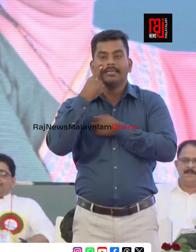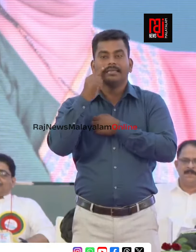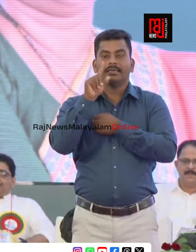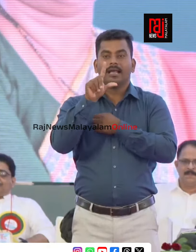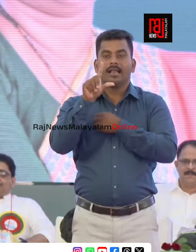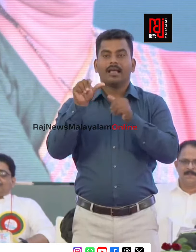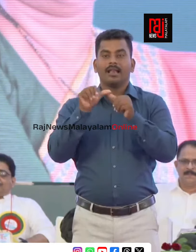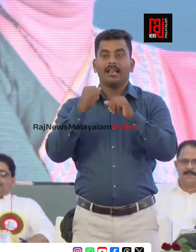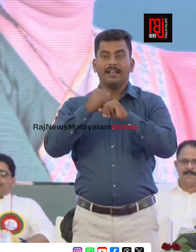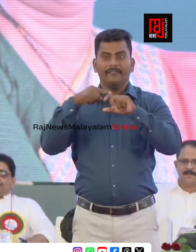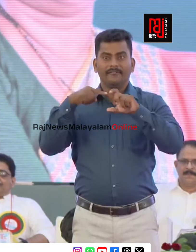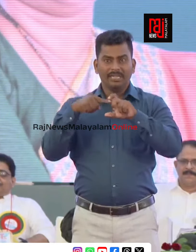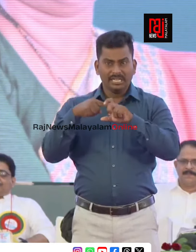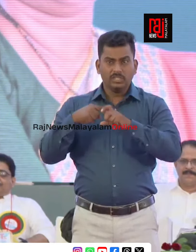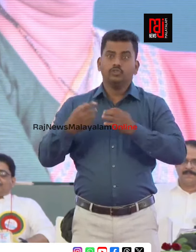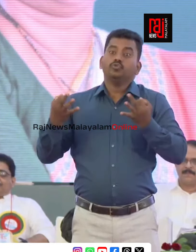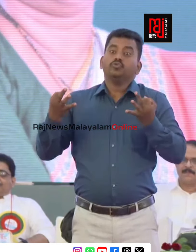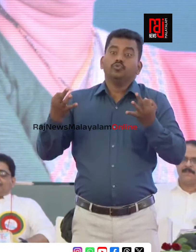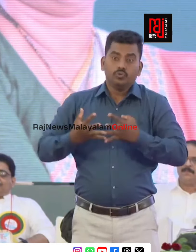ഉദ്ദേശിക്കുന്നത്. അതാണ് നേരത്തെ ഇവിടെ പറഞ്ഞത്,